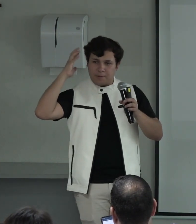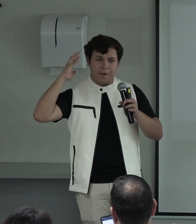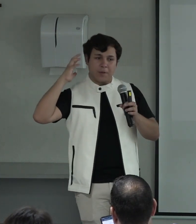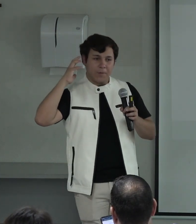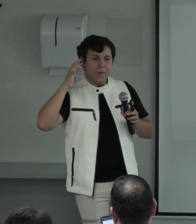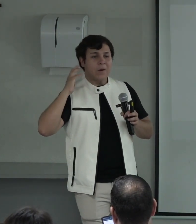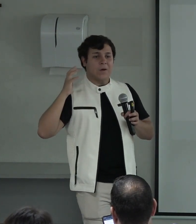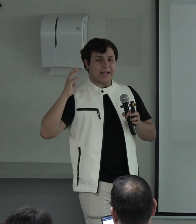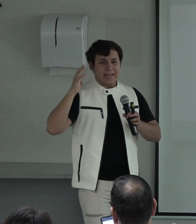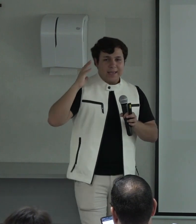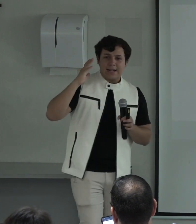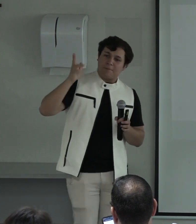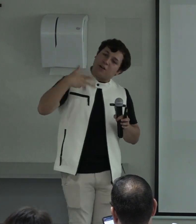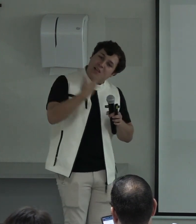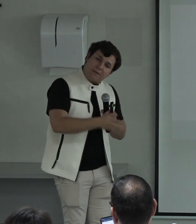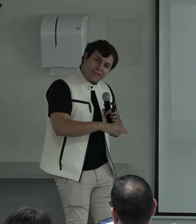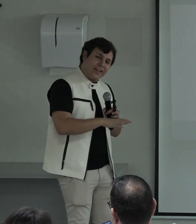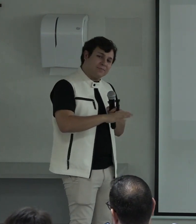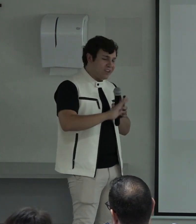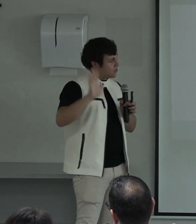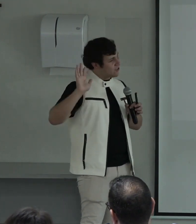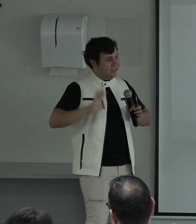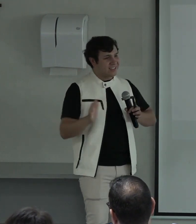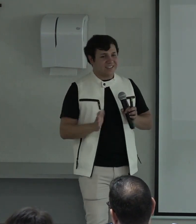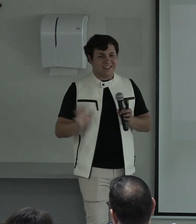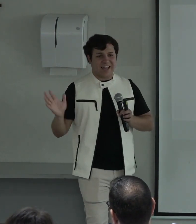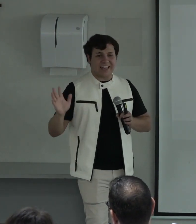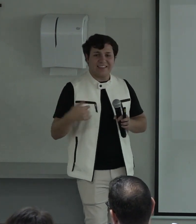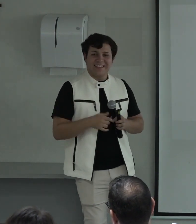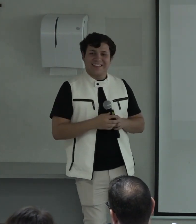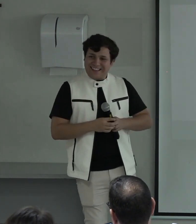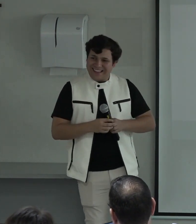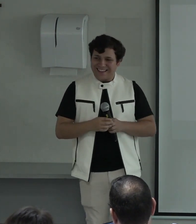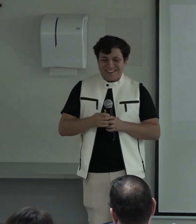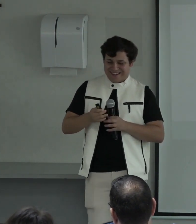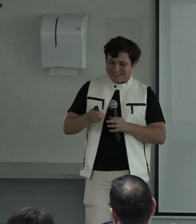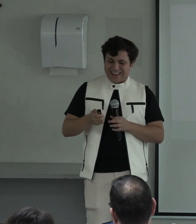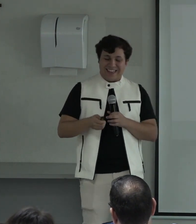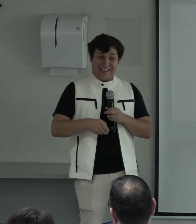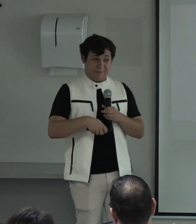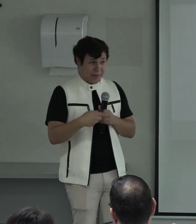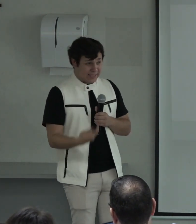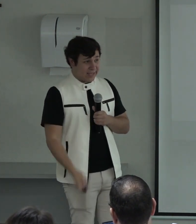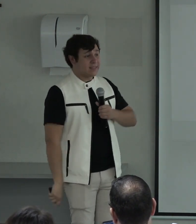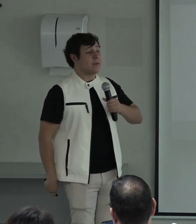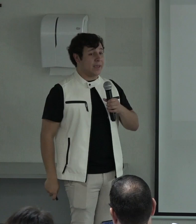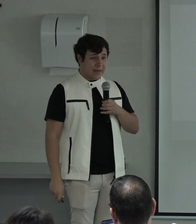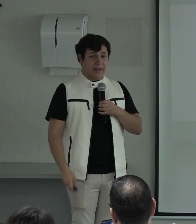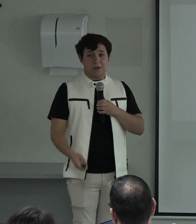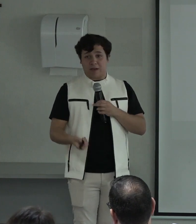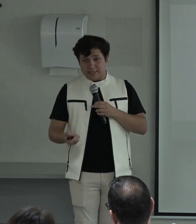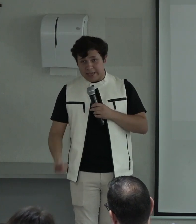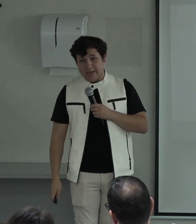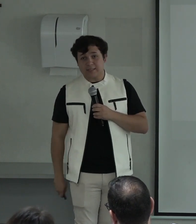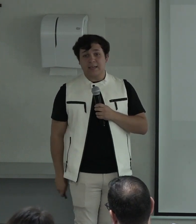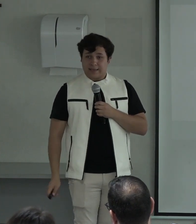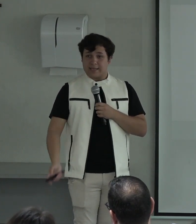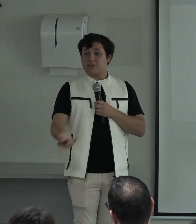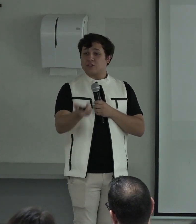baño. Ok, cambio hasta lavarse las manos, entonces, cada quien. Ok, Pasa también en lengua de señas, estos